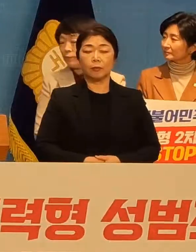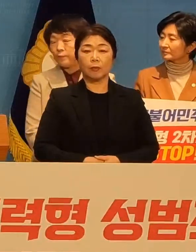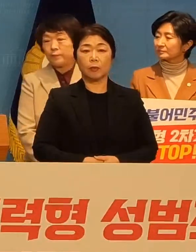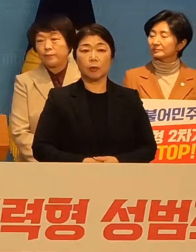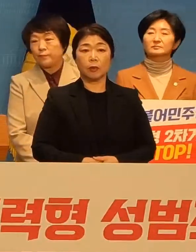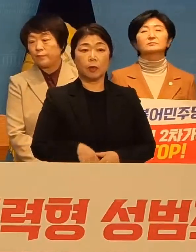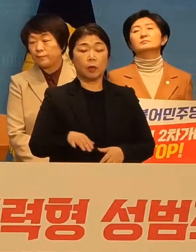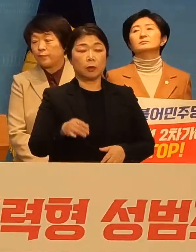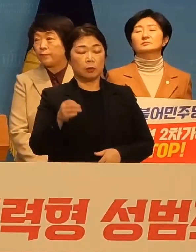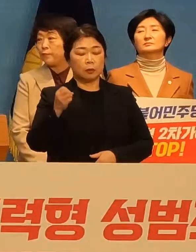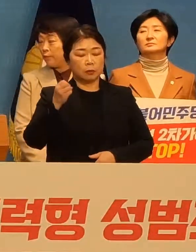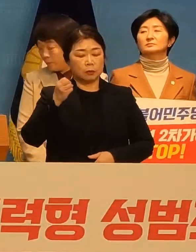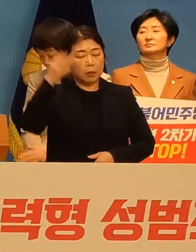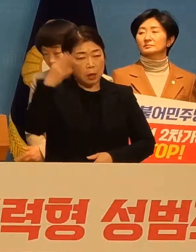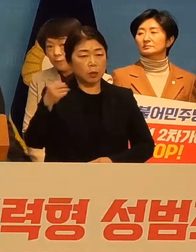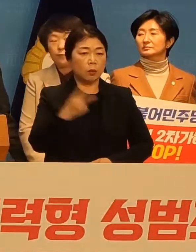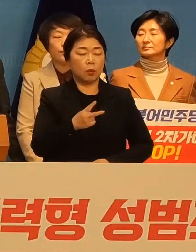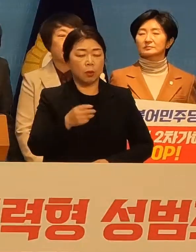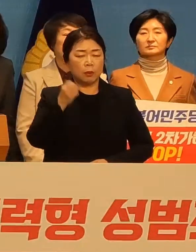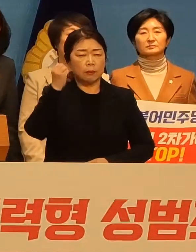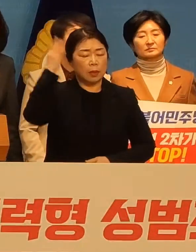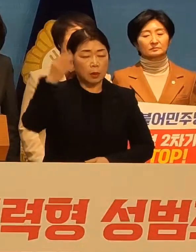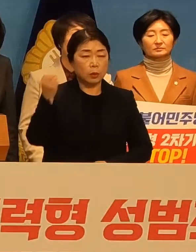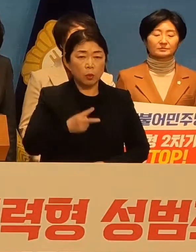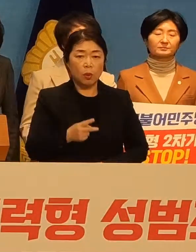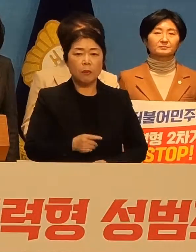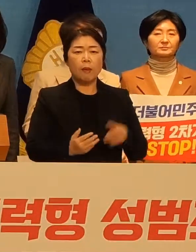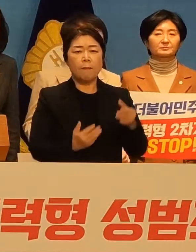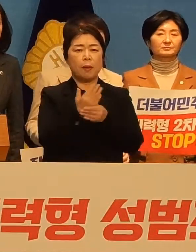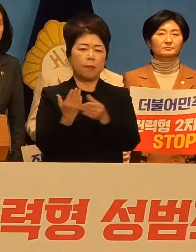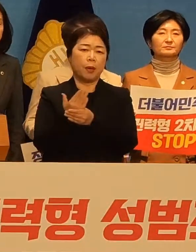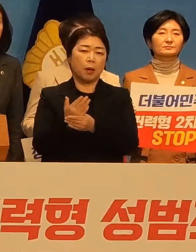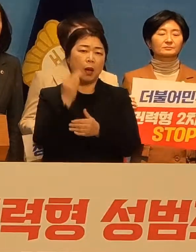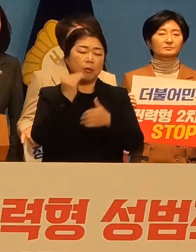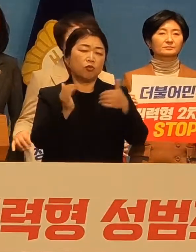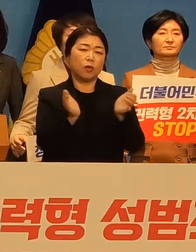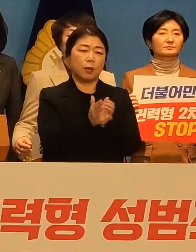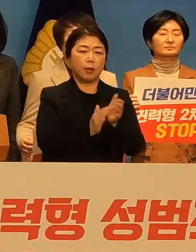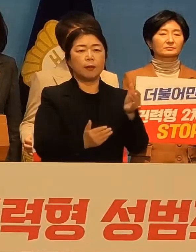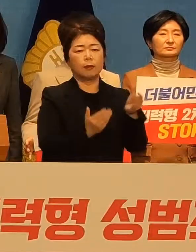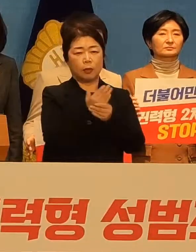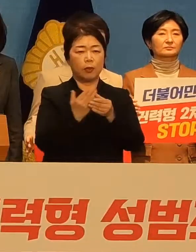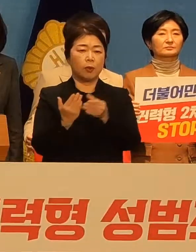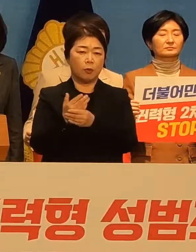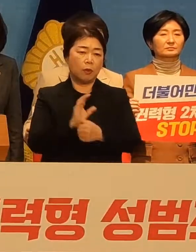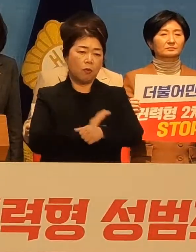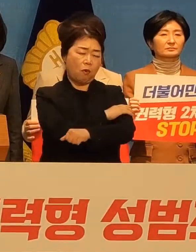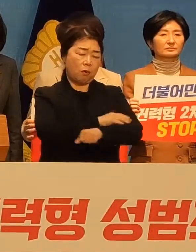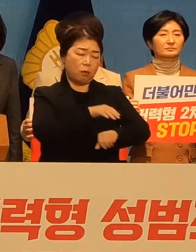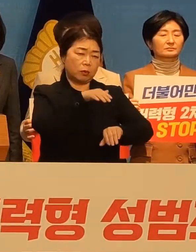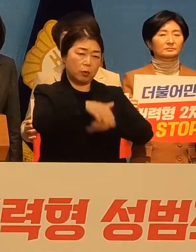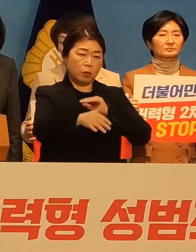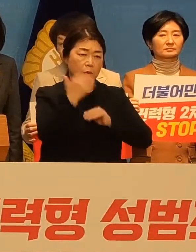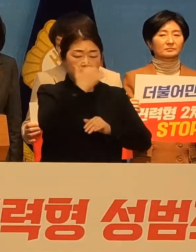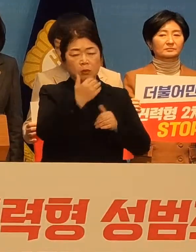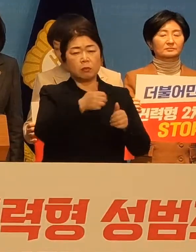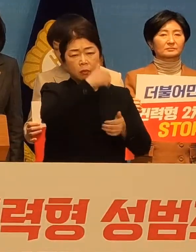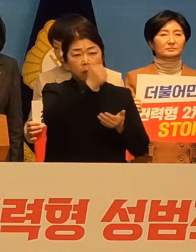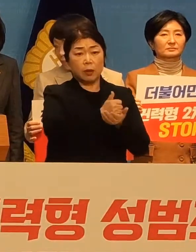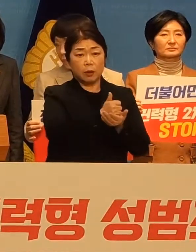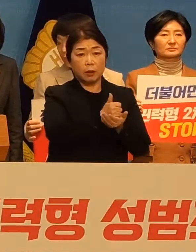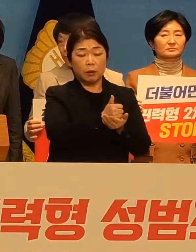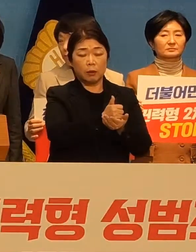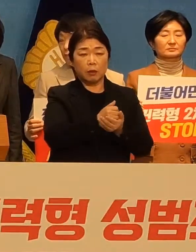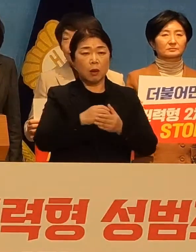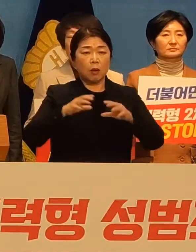네, 잊을만 하면 다시 발생하는 이 더불어민주당의 연이은 권력형 성범죄, 국민들께서